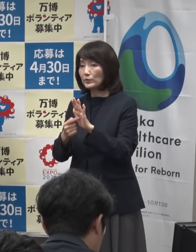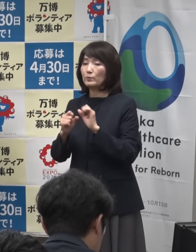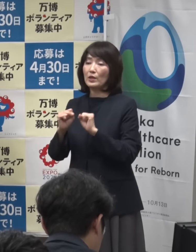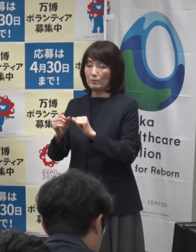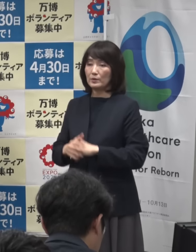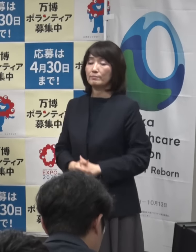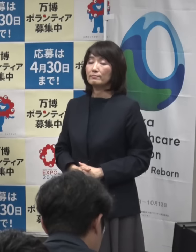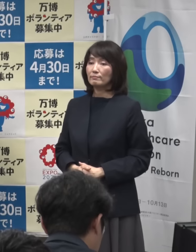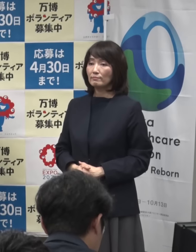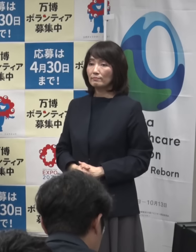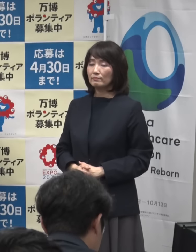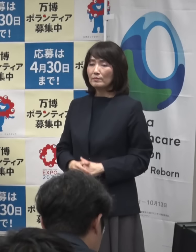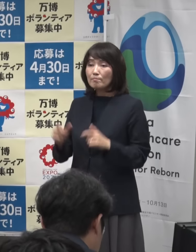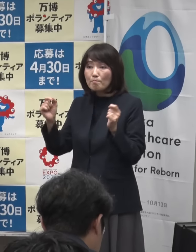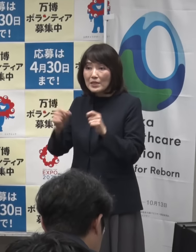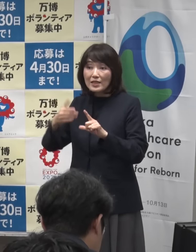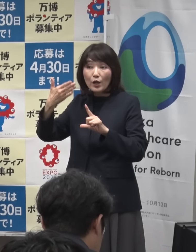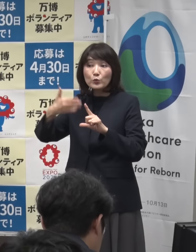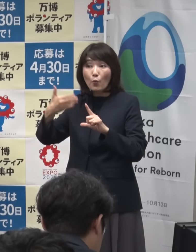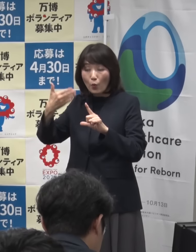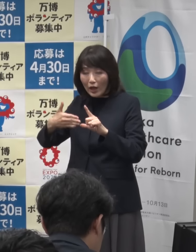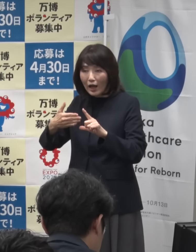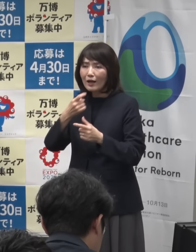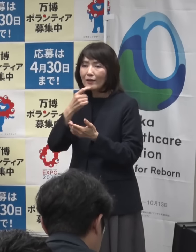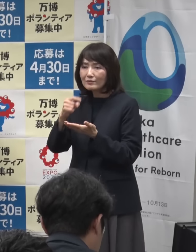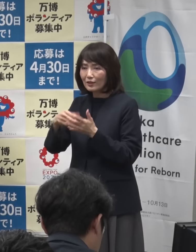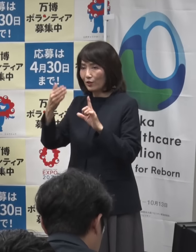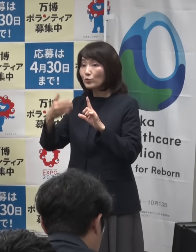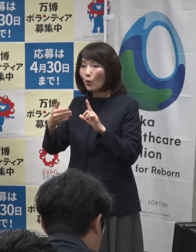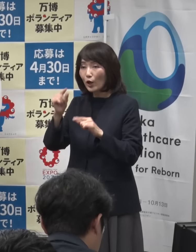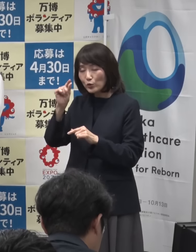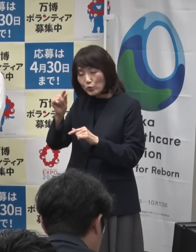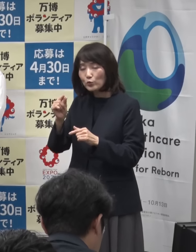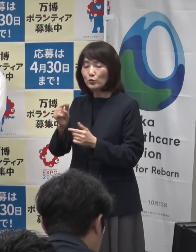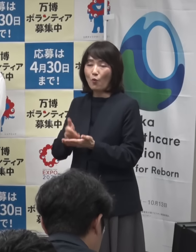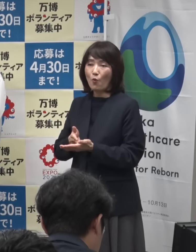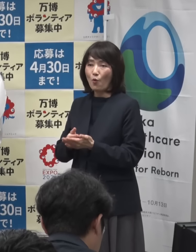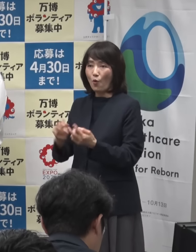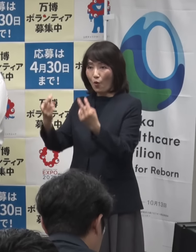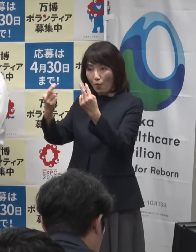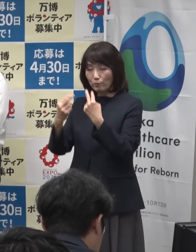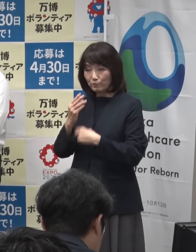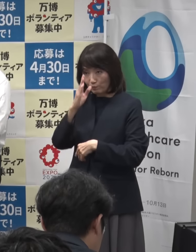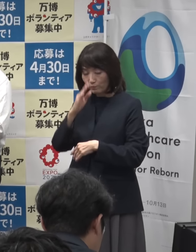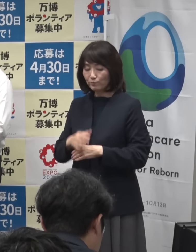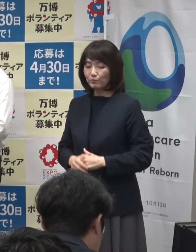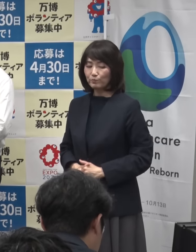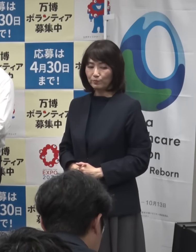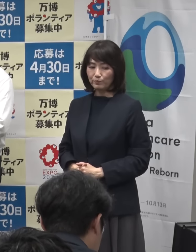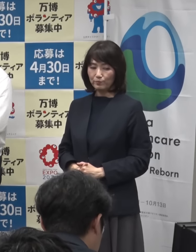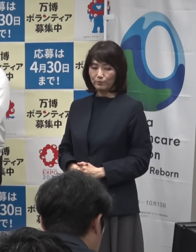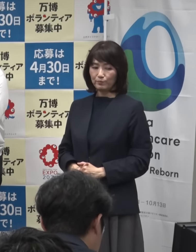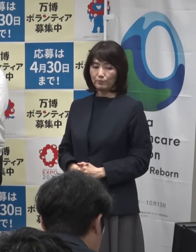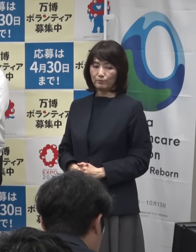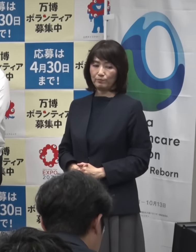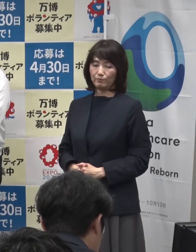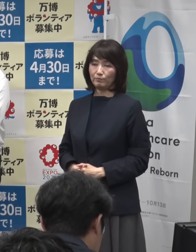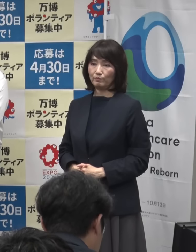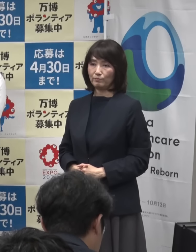。ちょっと短い動画でシンプルなものなので、少し実際に見ていただけたらと思います。